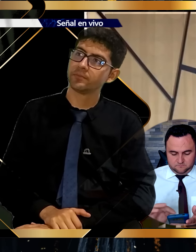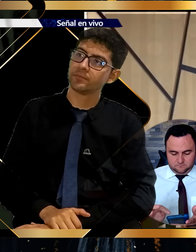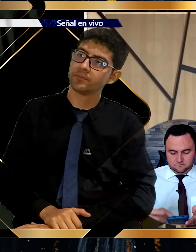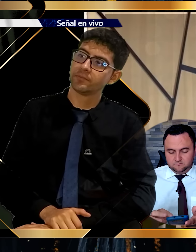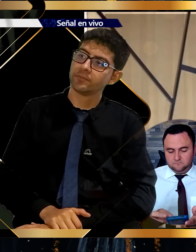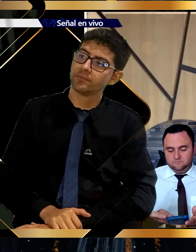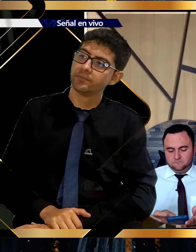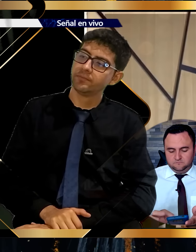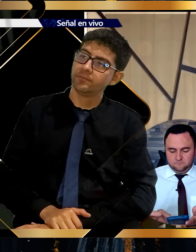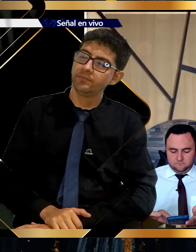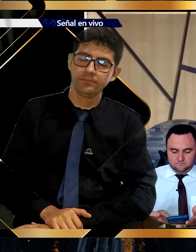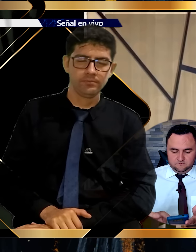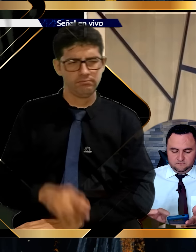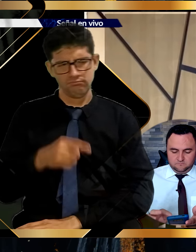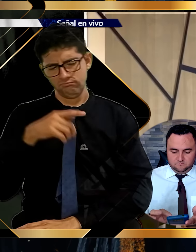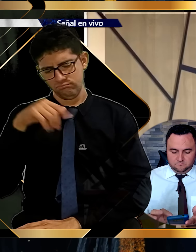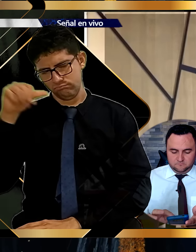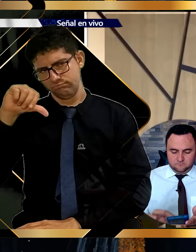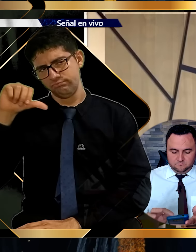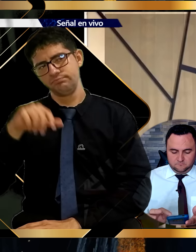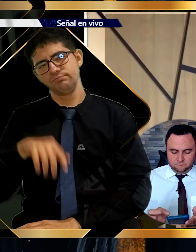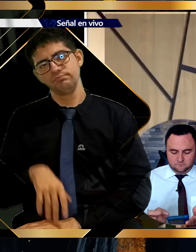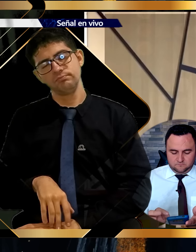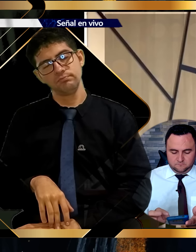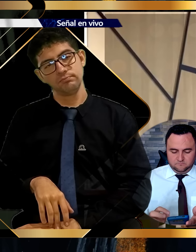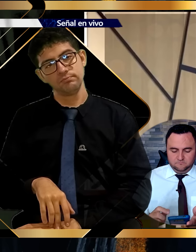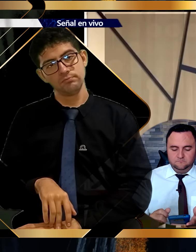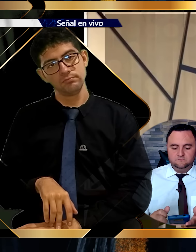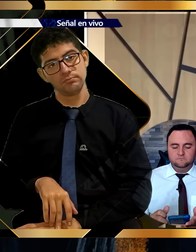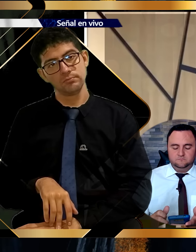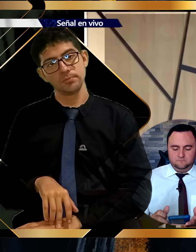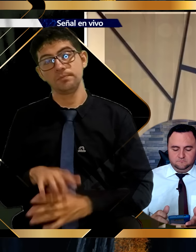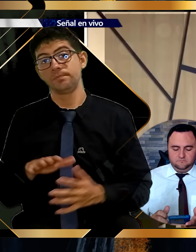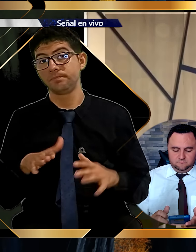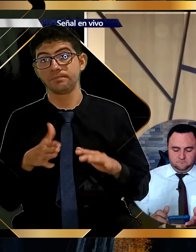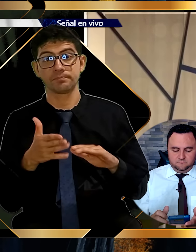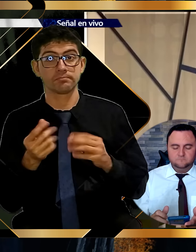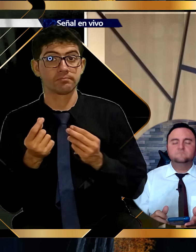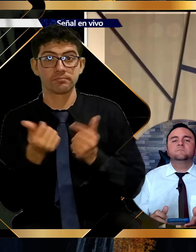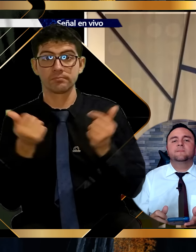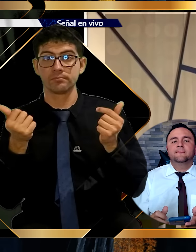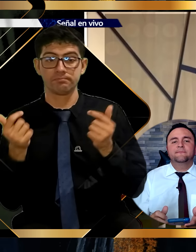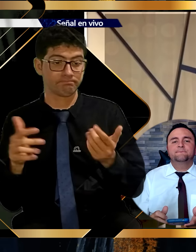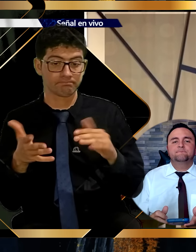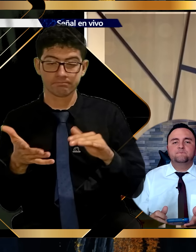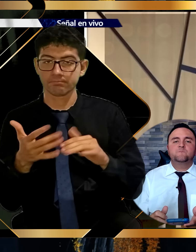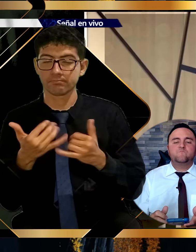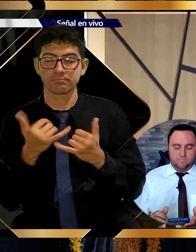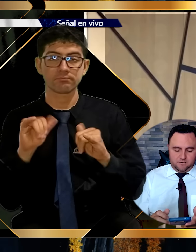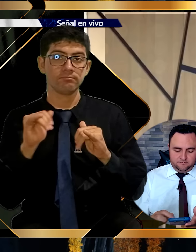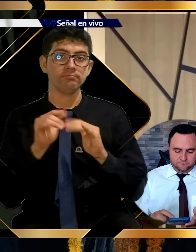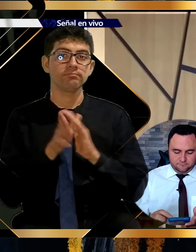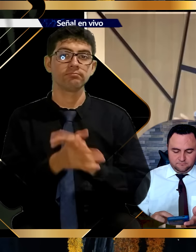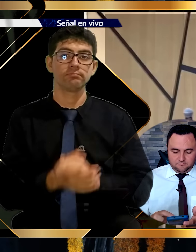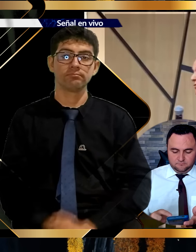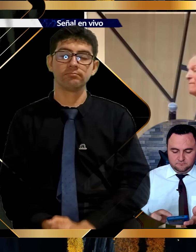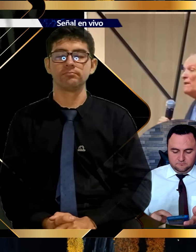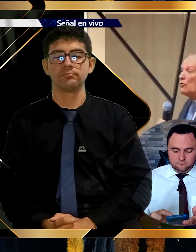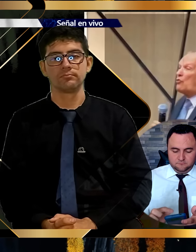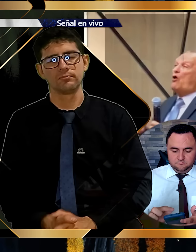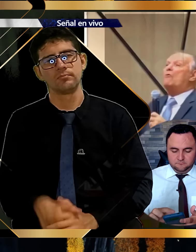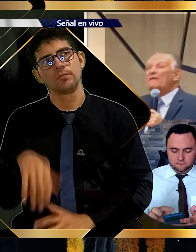entonces estás mal. Porque la muerte sí puede llegar en cualquier momento. Y esa sí es la verdad. Entonces tengo que